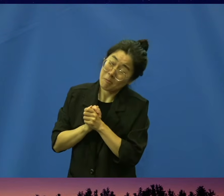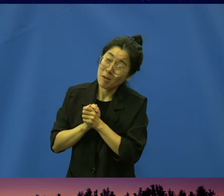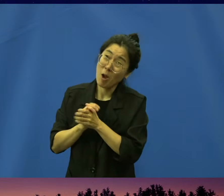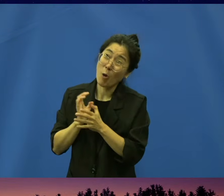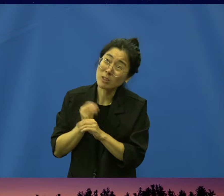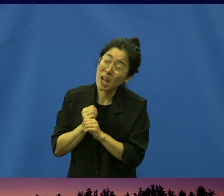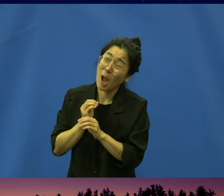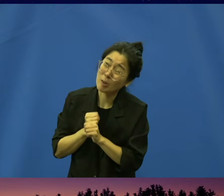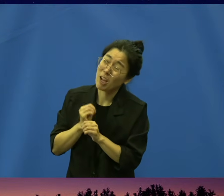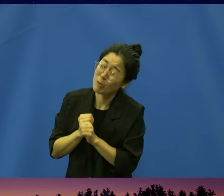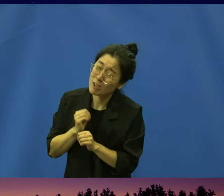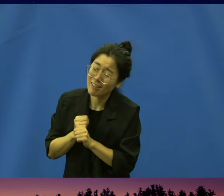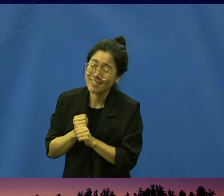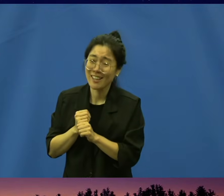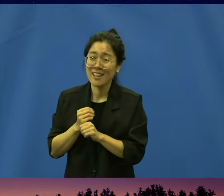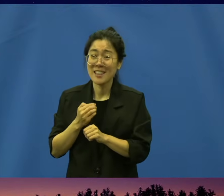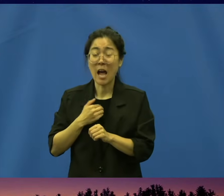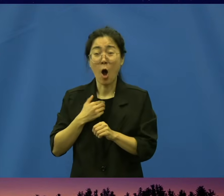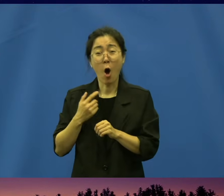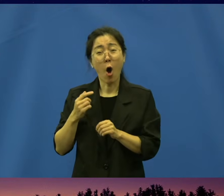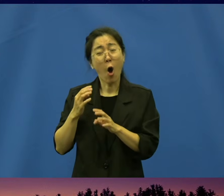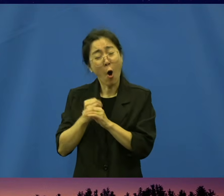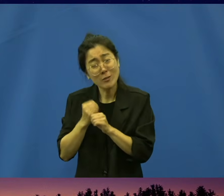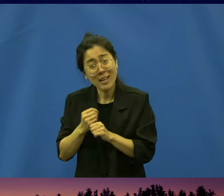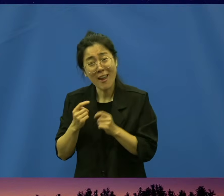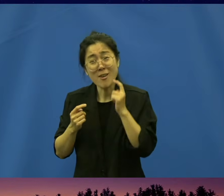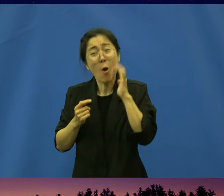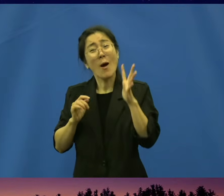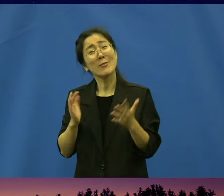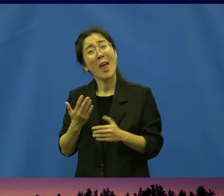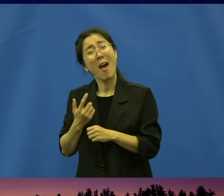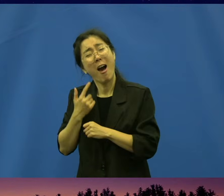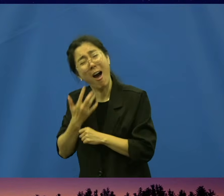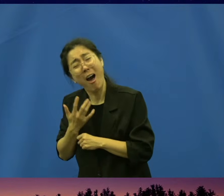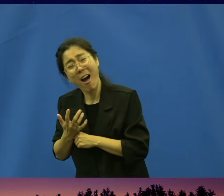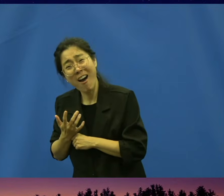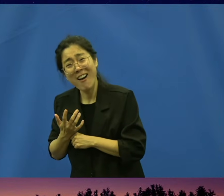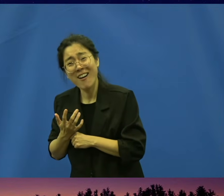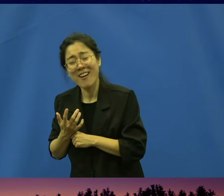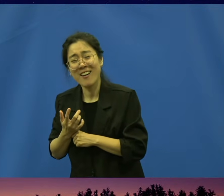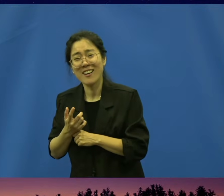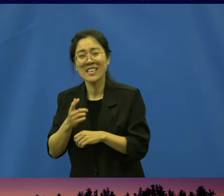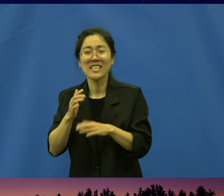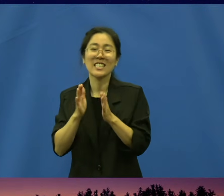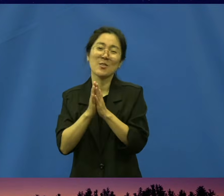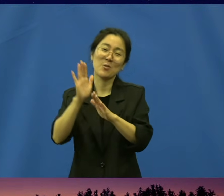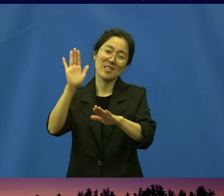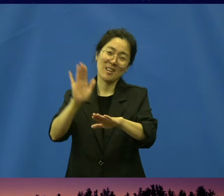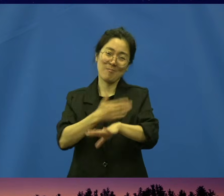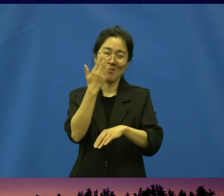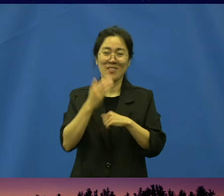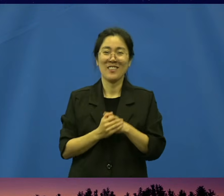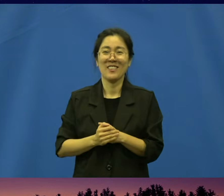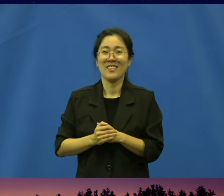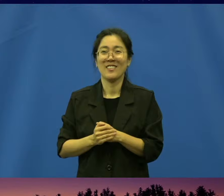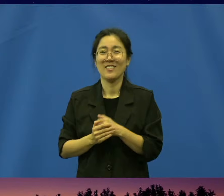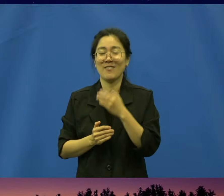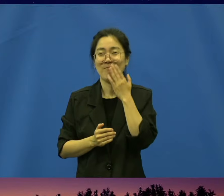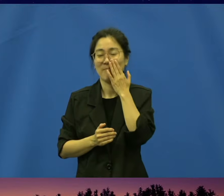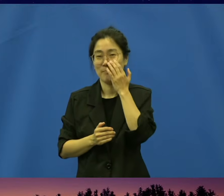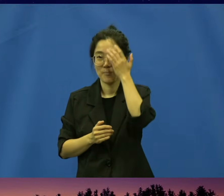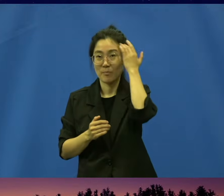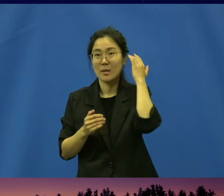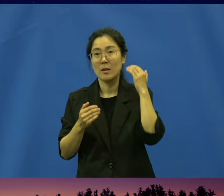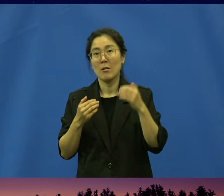그러나 그 고난 중에서도 내가 하나님을 영화롭게 할 길이 있다면, 혹시 어떤 사람이 와가지고 나도 암 걸렸고 당신도 암